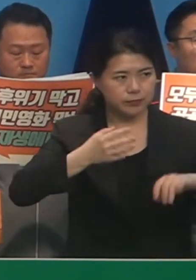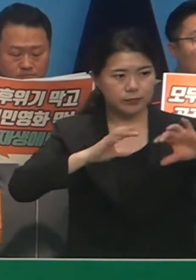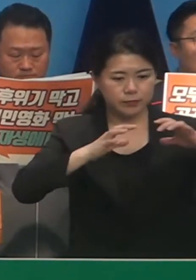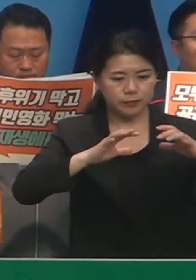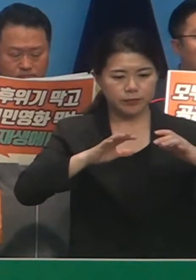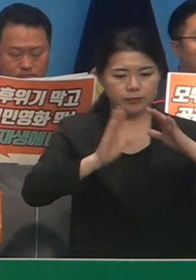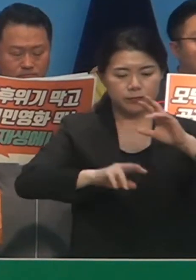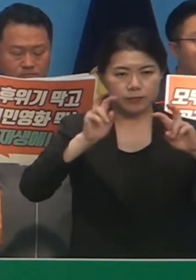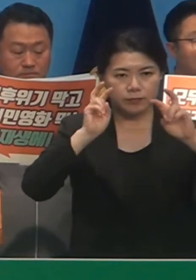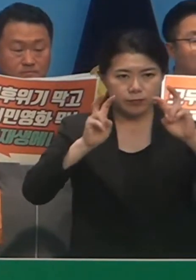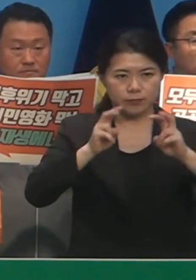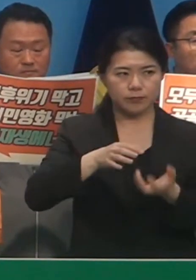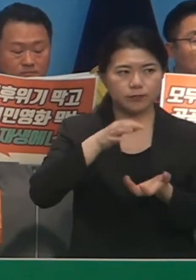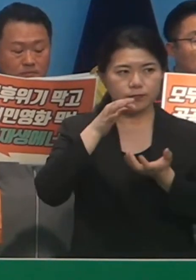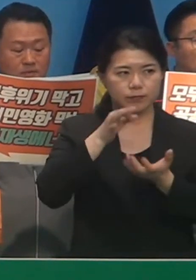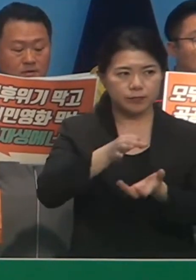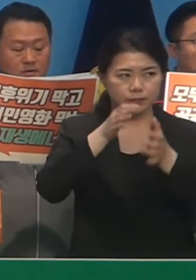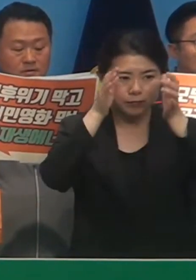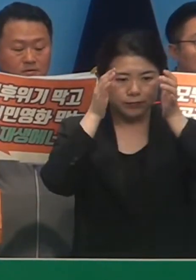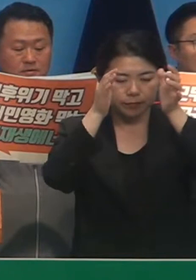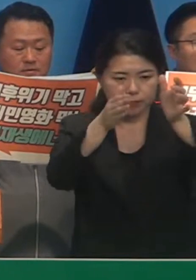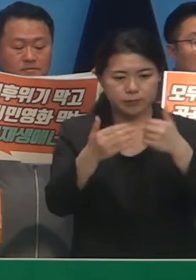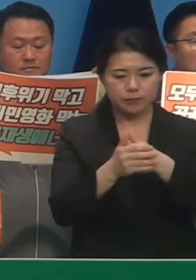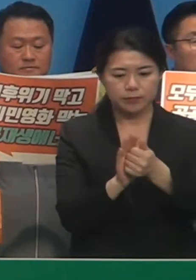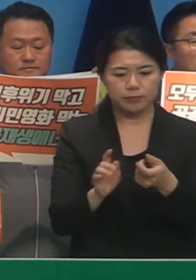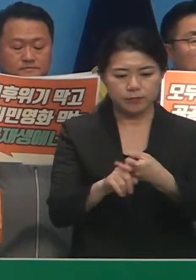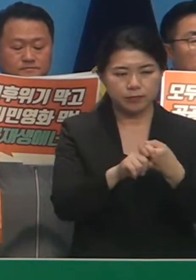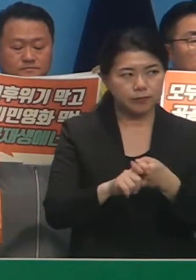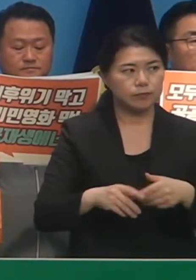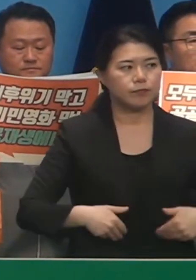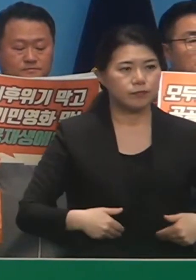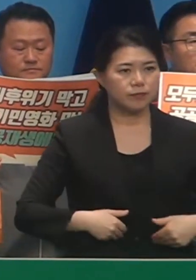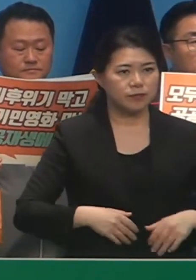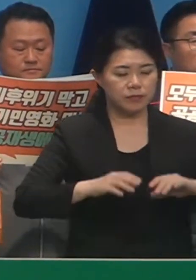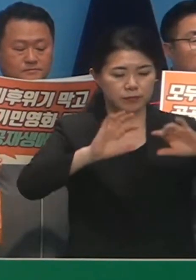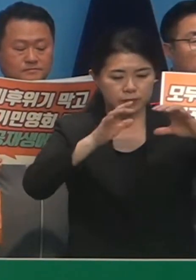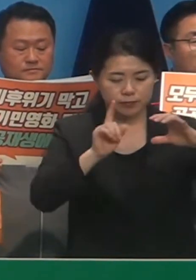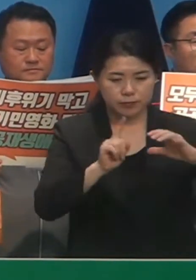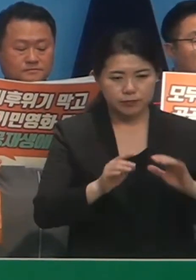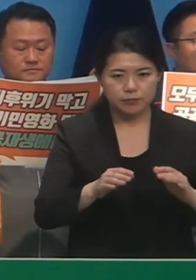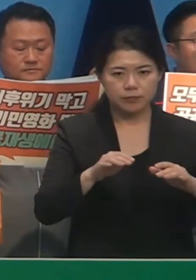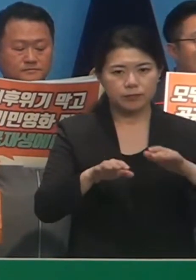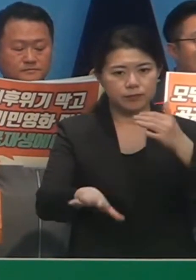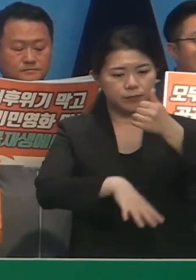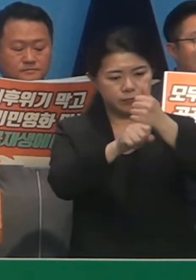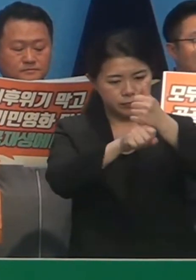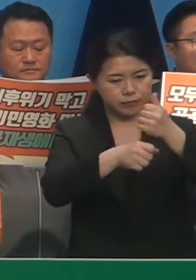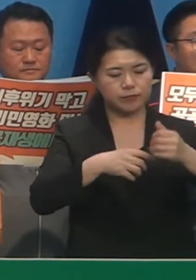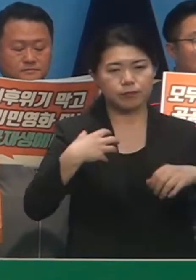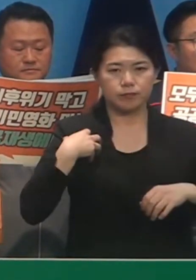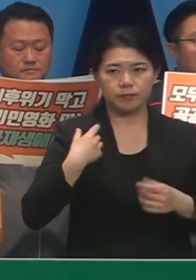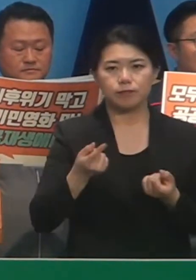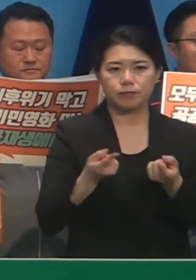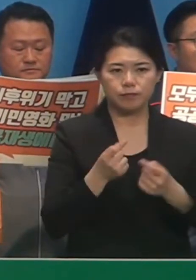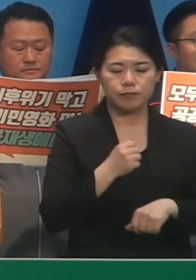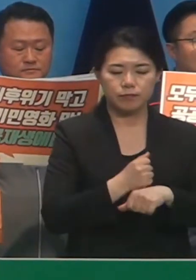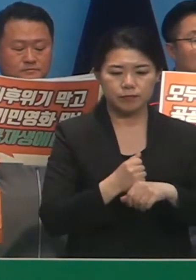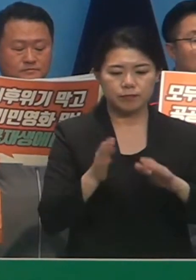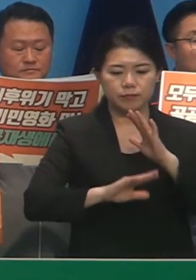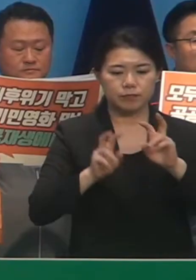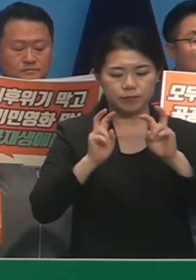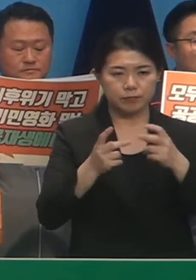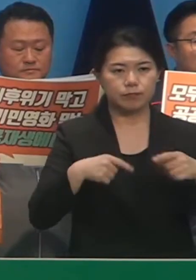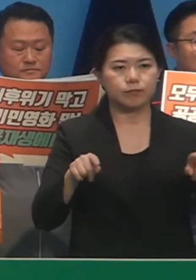국가, 공기업, 가치지향적 협동조합이 힘을 합쳐야 합니다. 국가는 제대로 된 컨트롤타워 역할을 해야 하고 공기업과